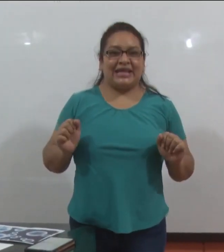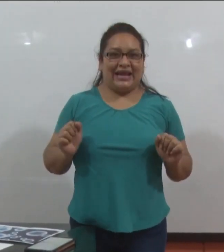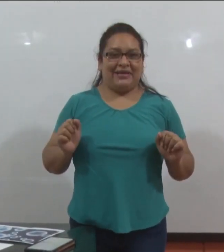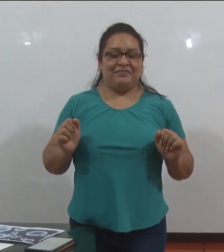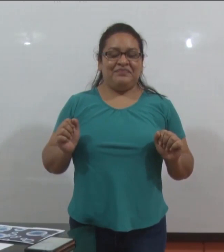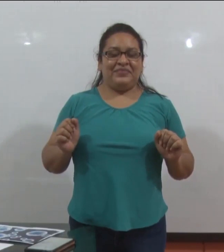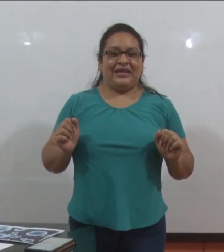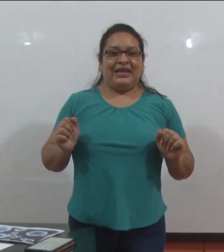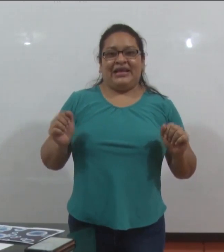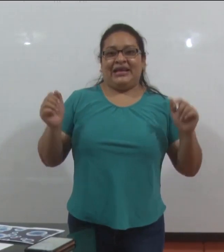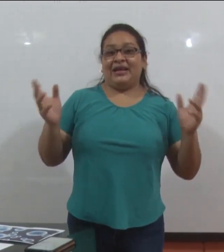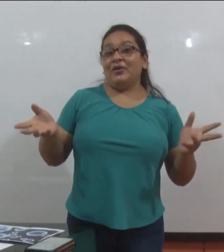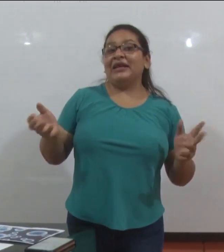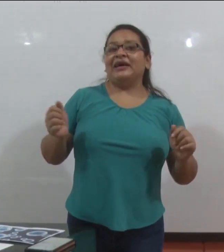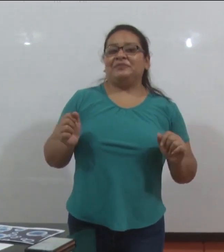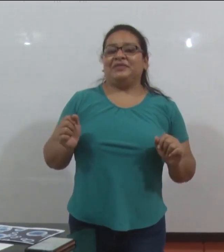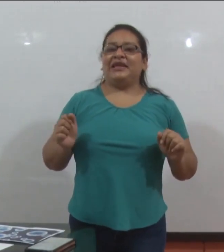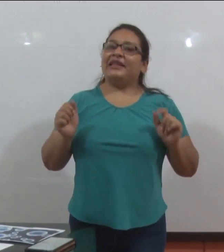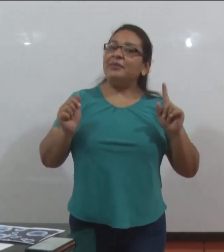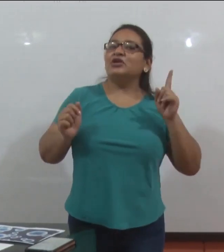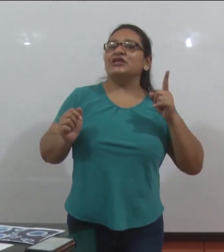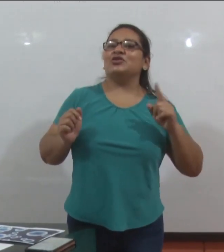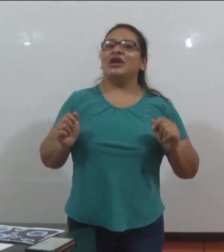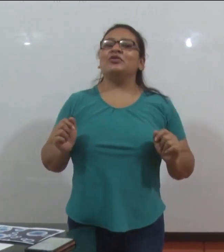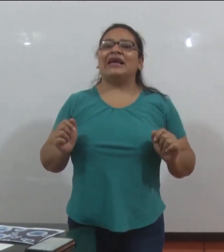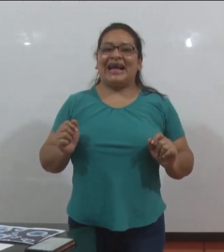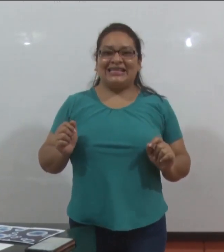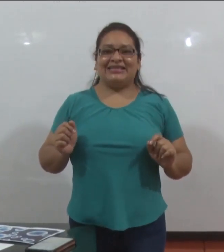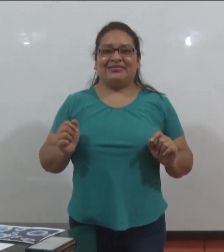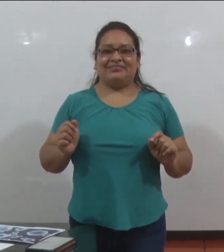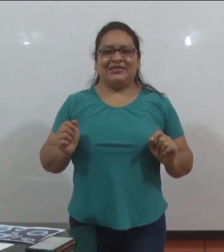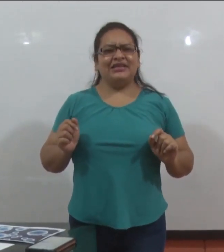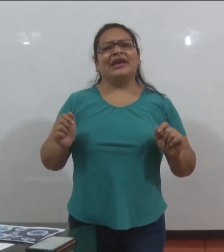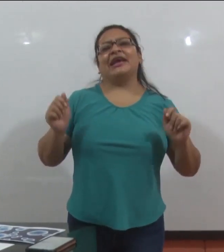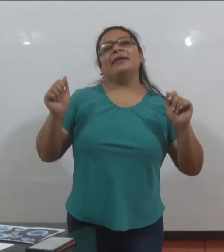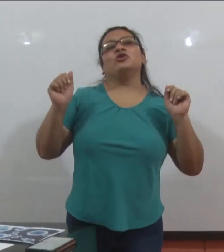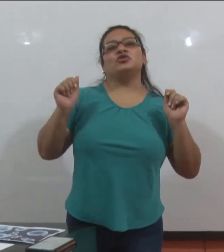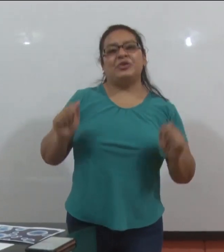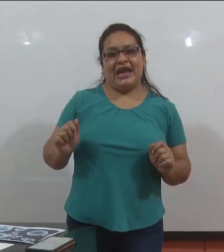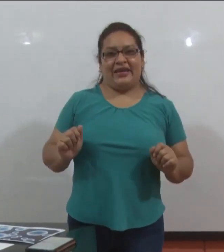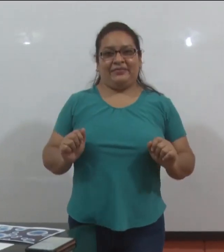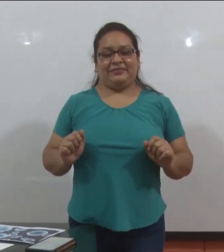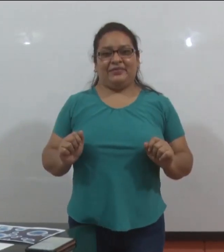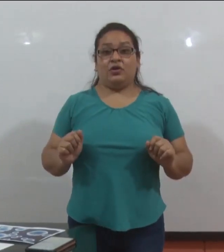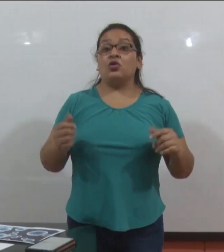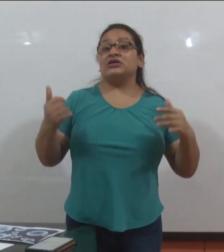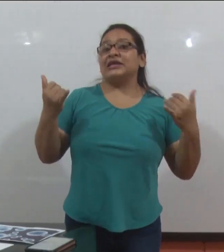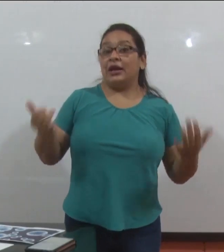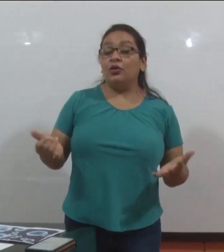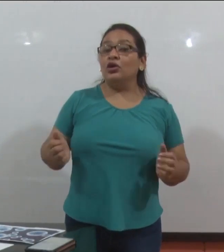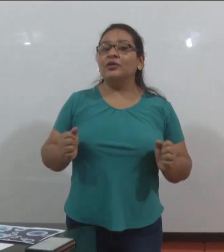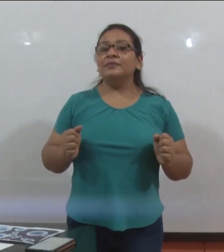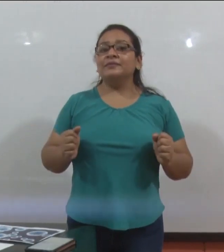aprendizaje. Recuerda, te queremos estudiando en casa y te queremos bien, con salud,